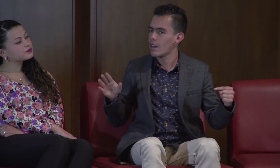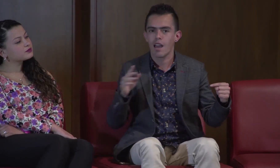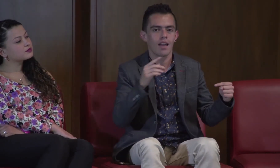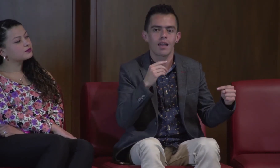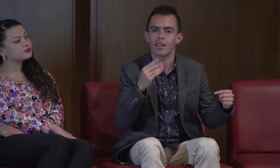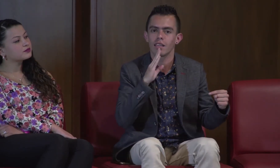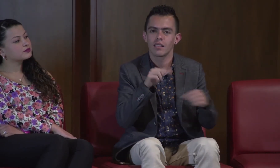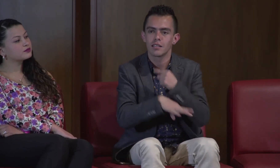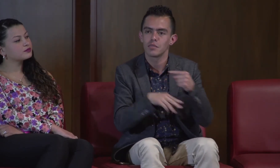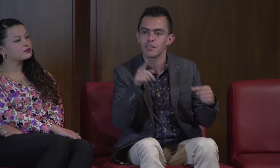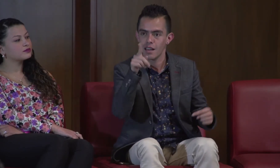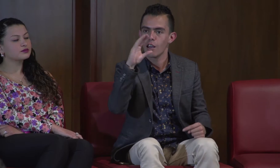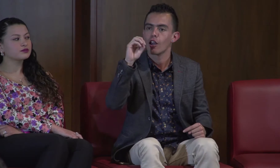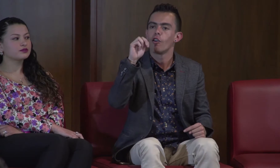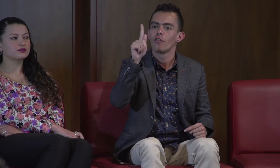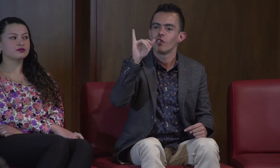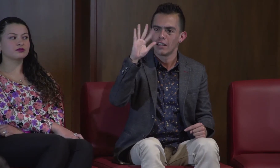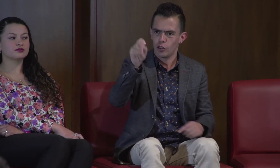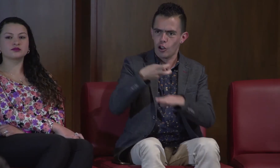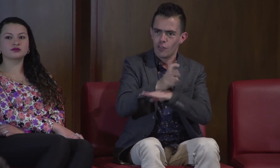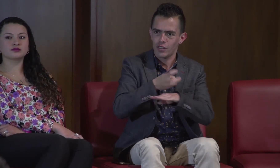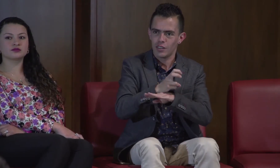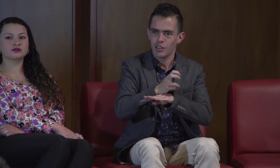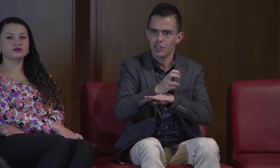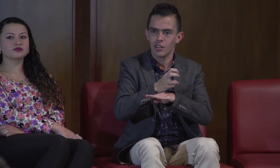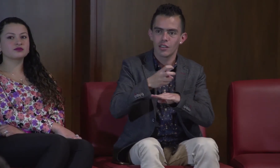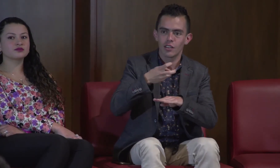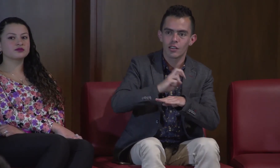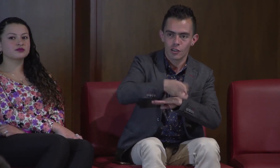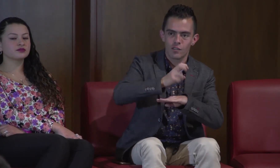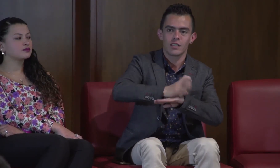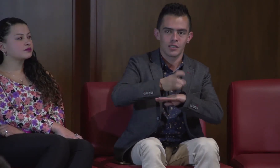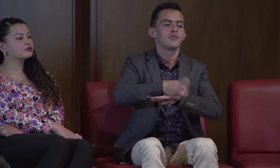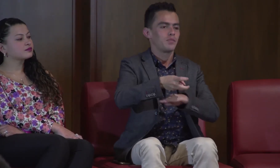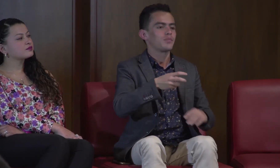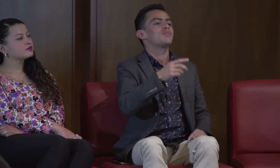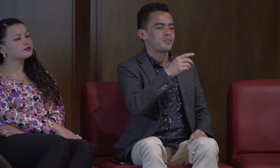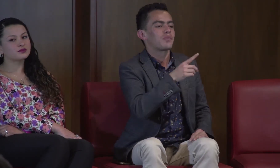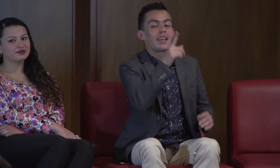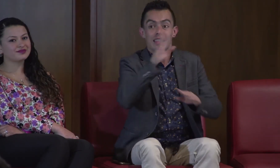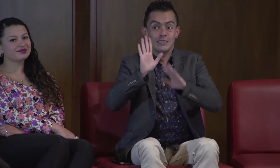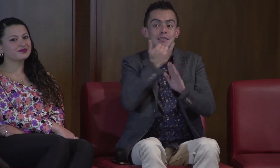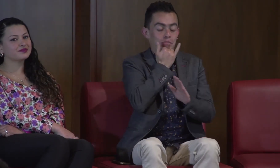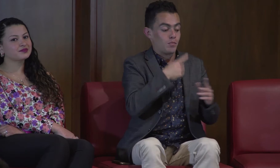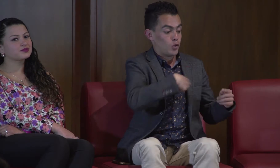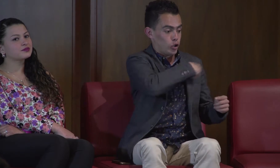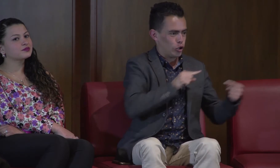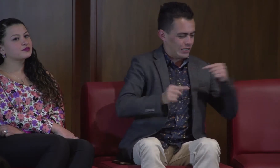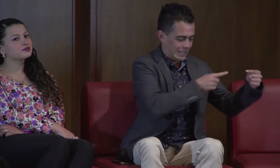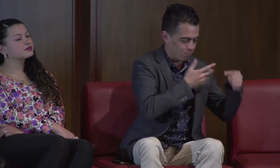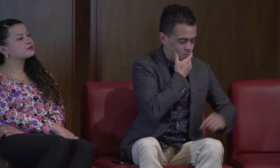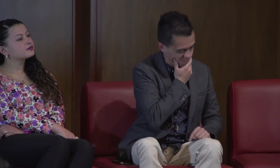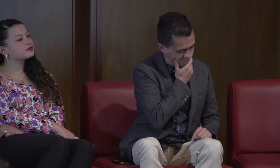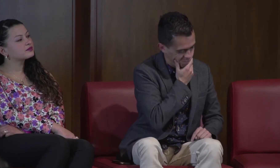es suficiente, tendríamos que añadir otras cosas más. Por ejemplo, veo que utilizan otra seña en un grupo académico de